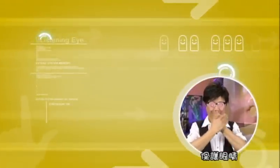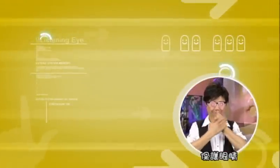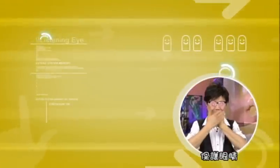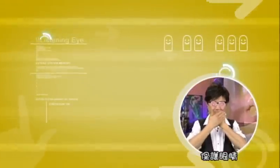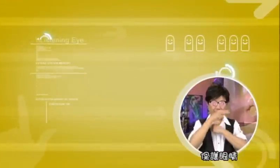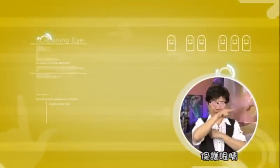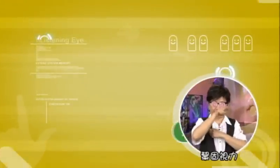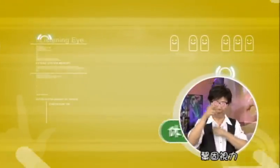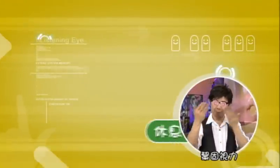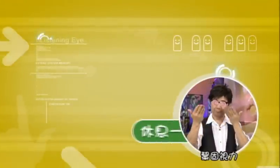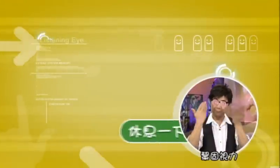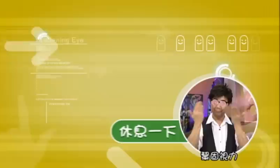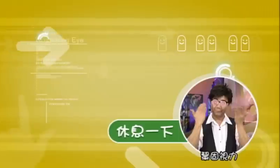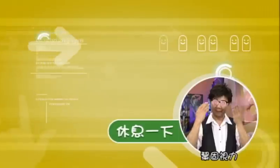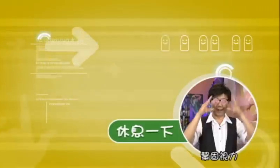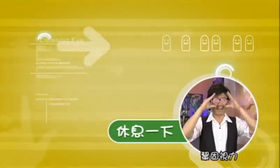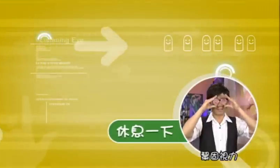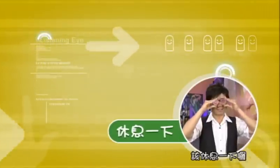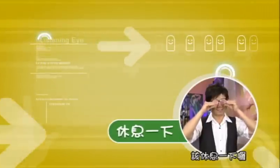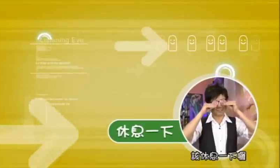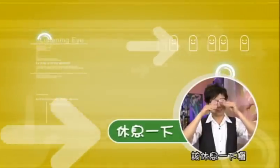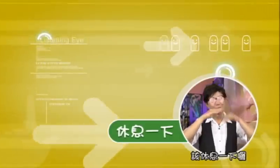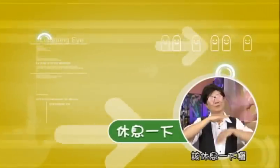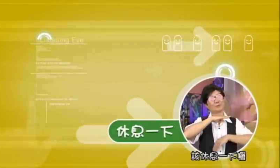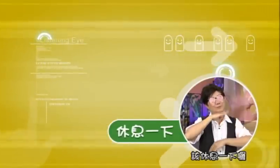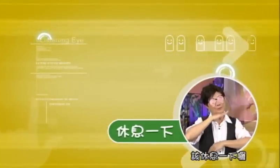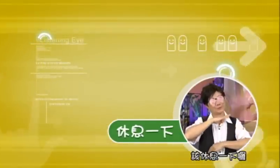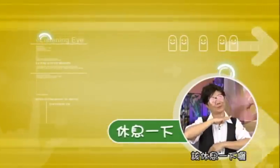眼睛巩固视力， 该休息一下